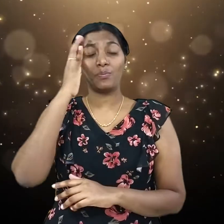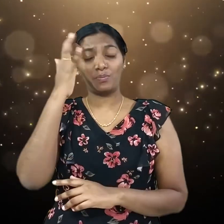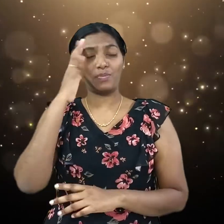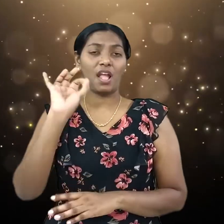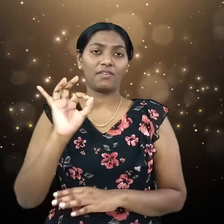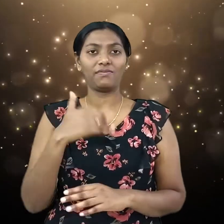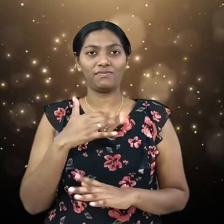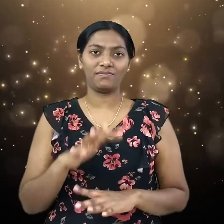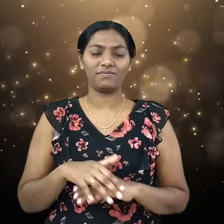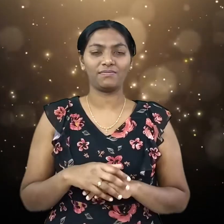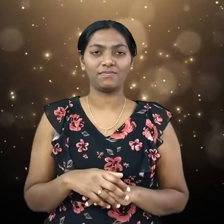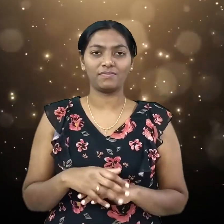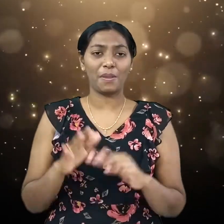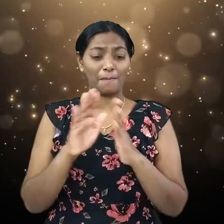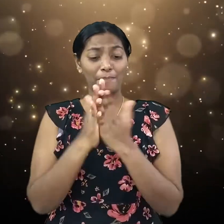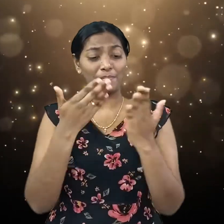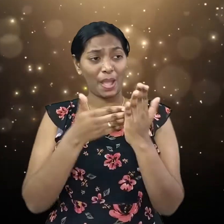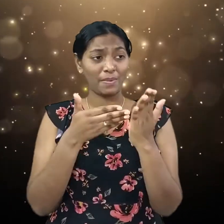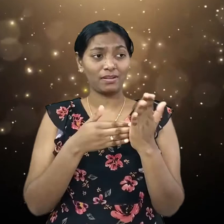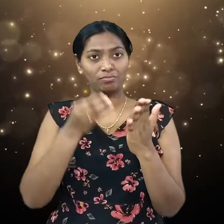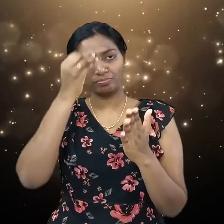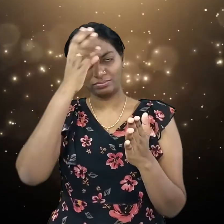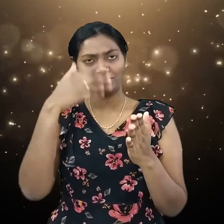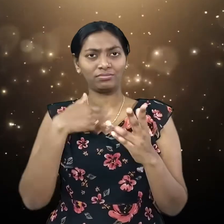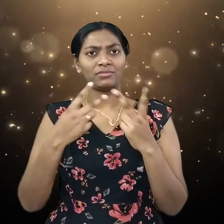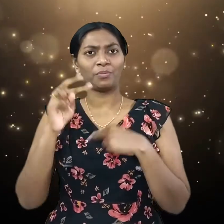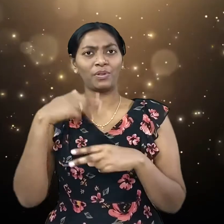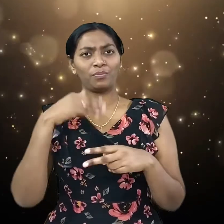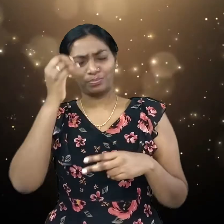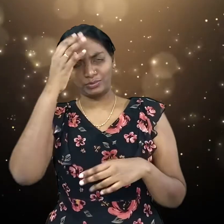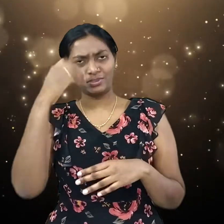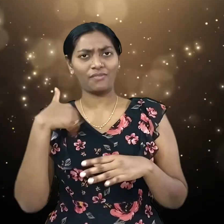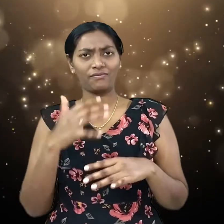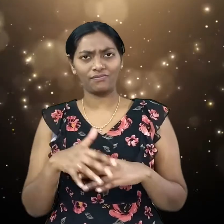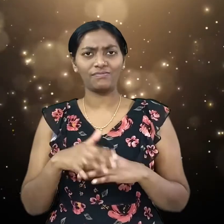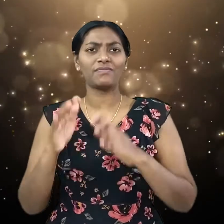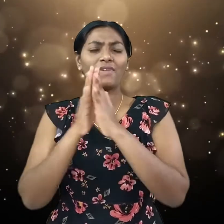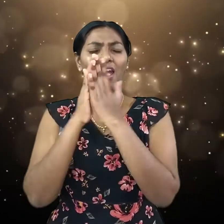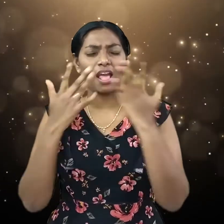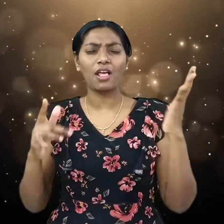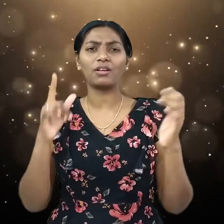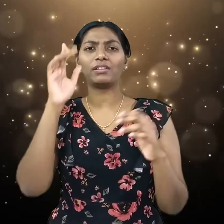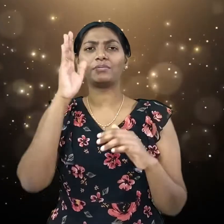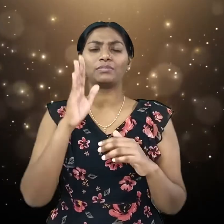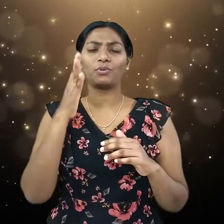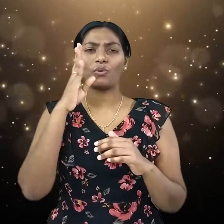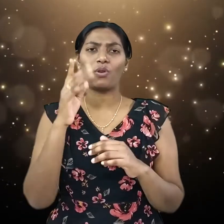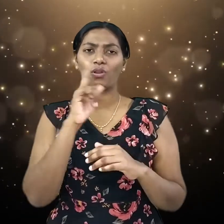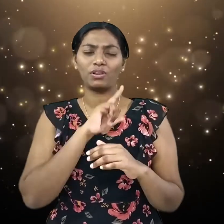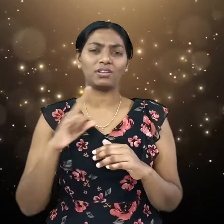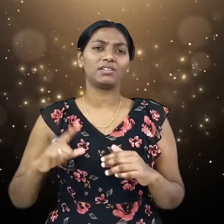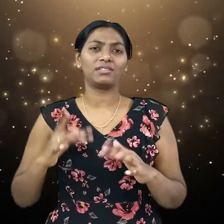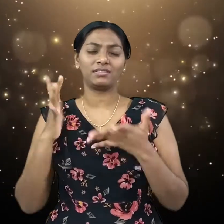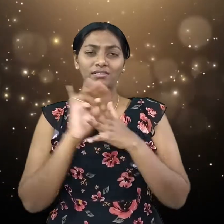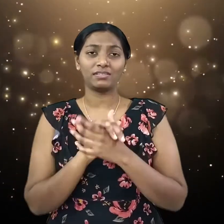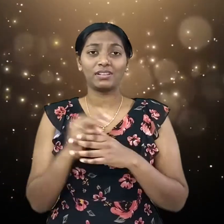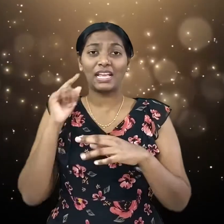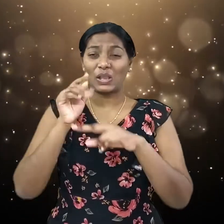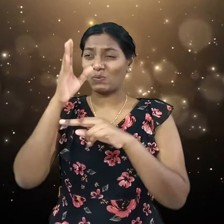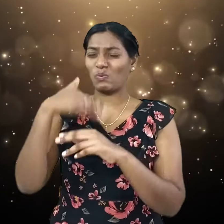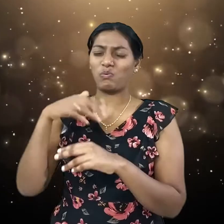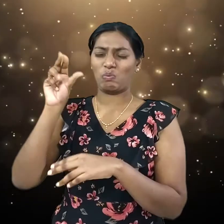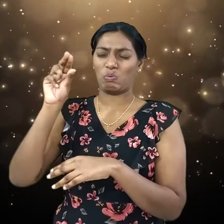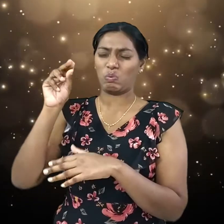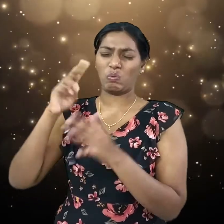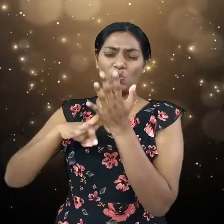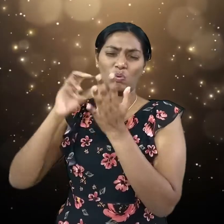मुंह है, बुद्धि है। प्रेज द लॉर्ड, हमारे पास बाइबल से ज्यादा बुद्धि है। प्रेज द लॉर्ड, हालेलुया, हालेलुया। जिस